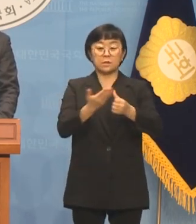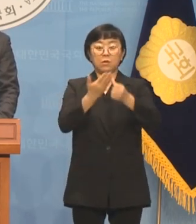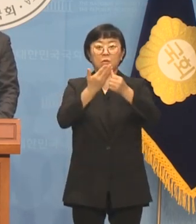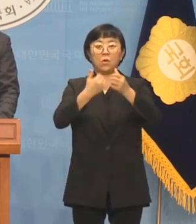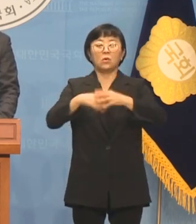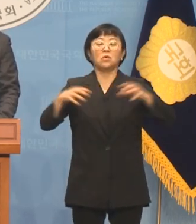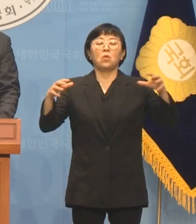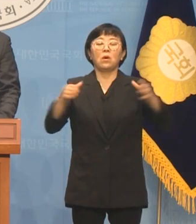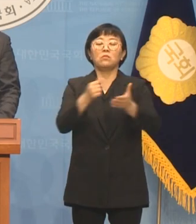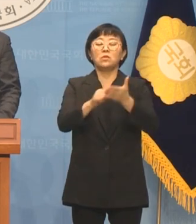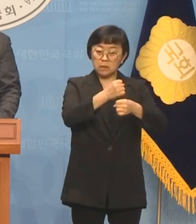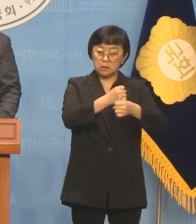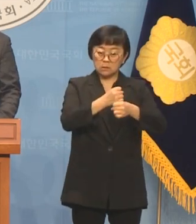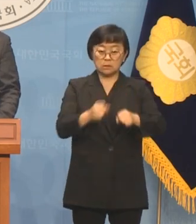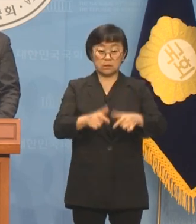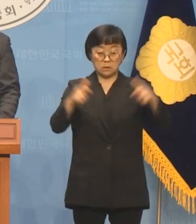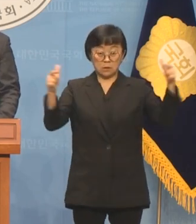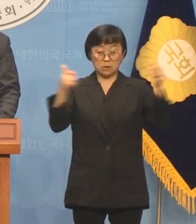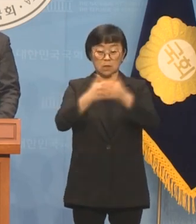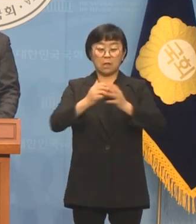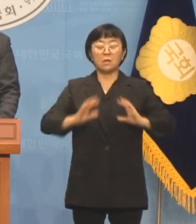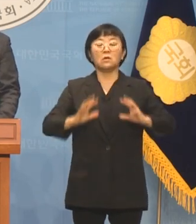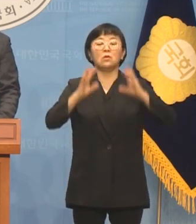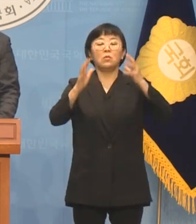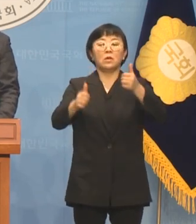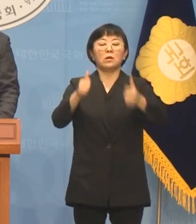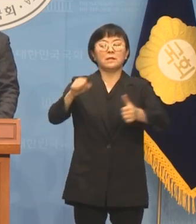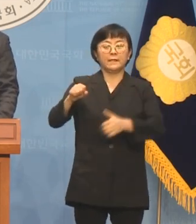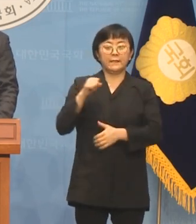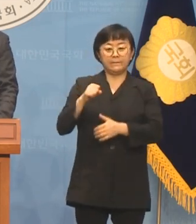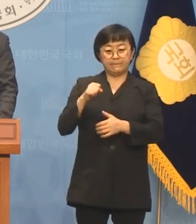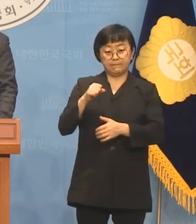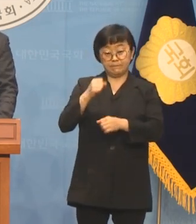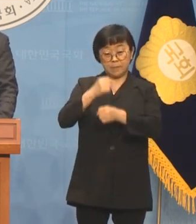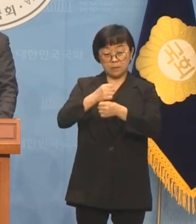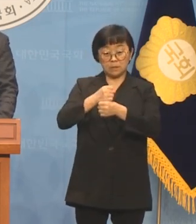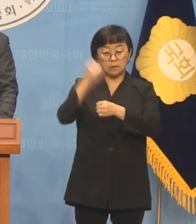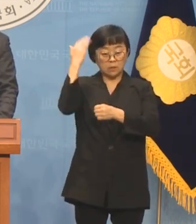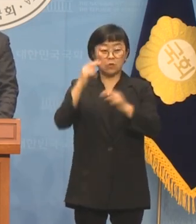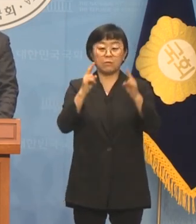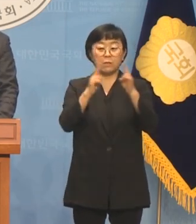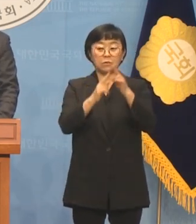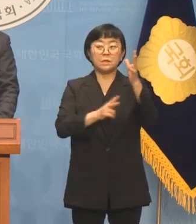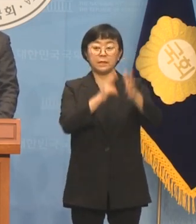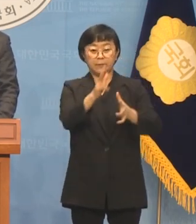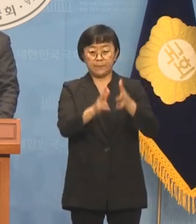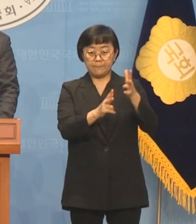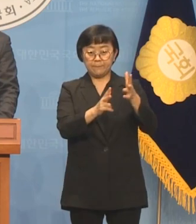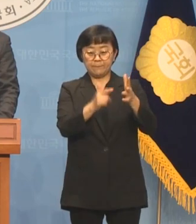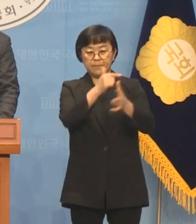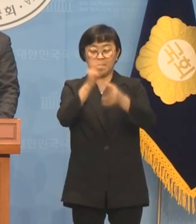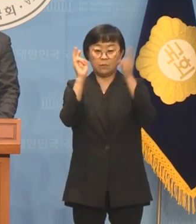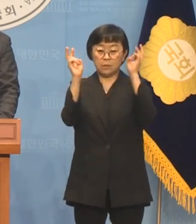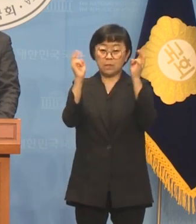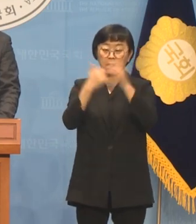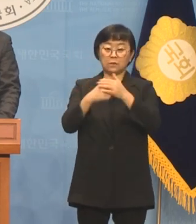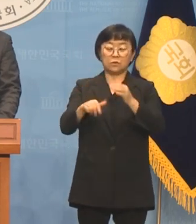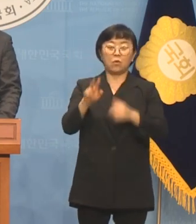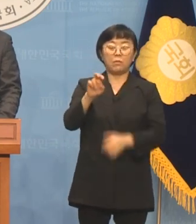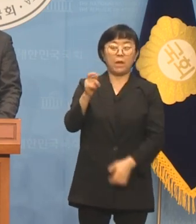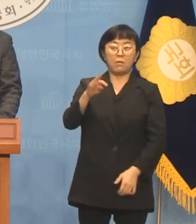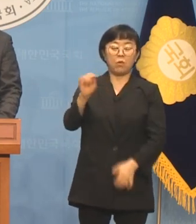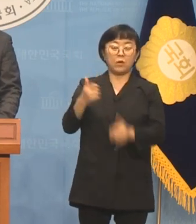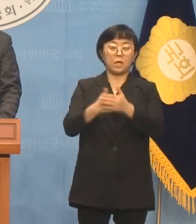생산 능력을 확보해 경쟁력을 갖추겠습니다. 한국 반도체 산업은 대기업 중심 메모리